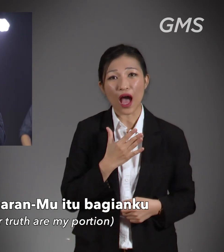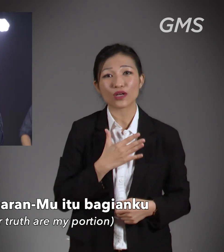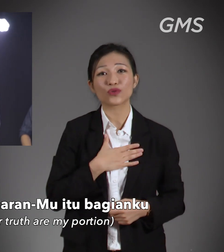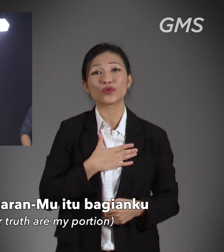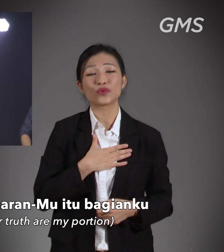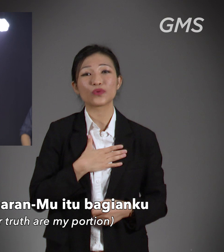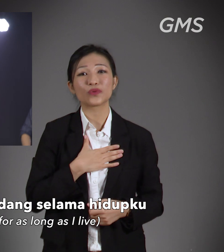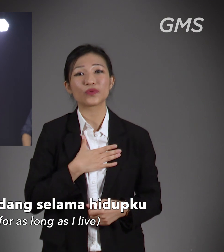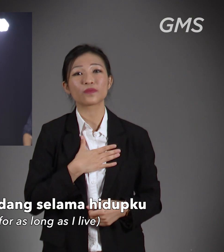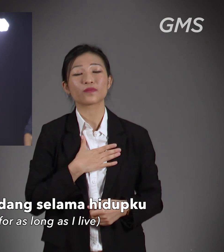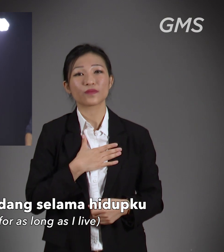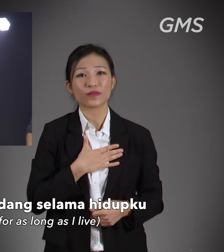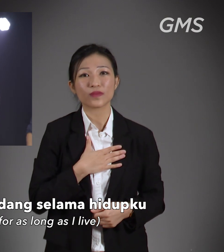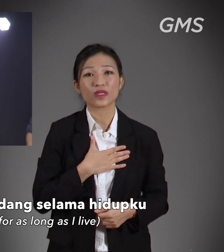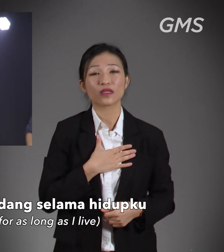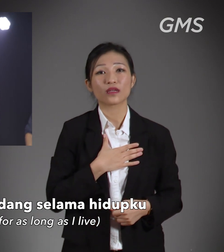bagianku.